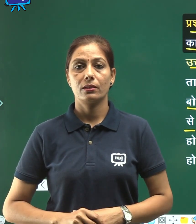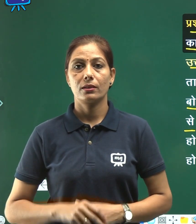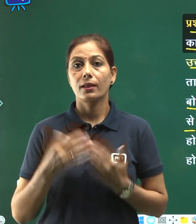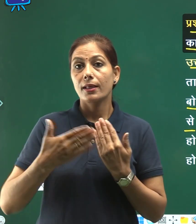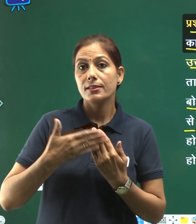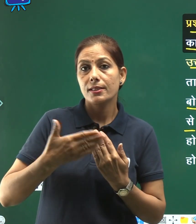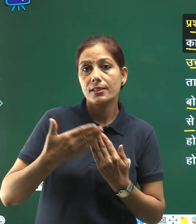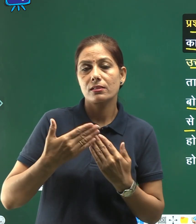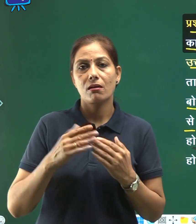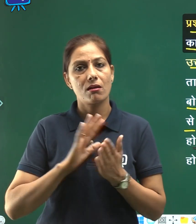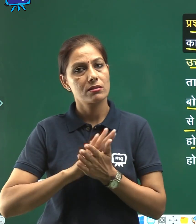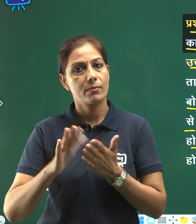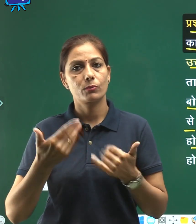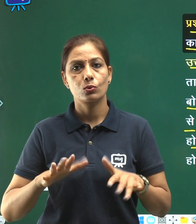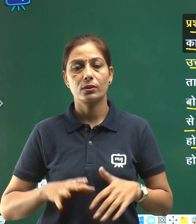सहजता समाप्त हो जाती है